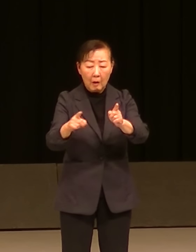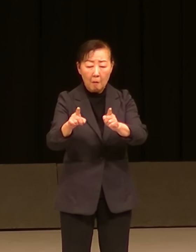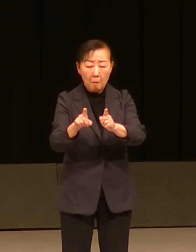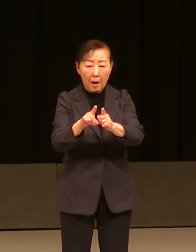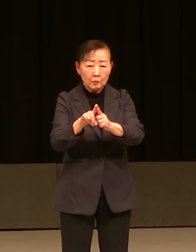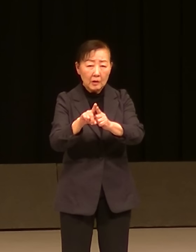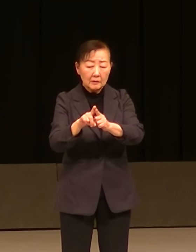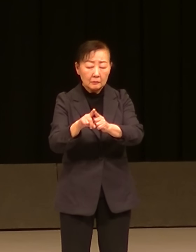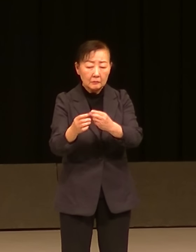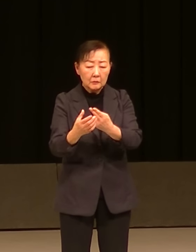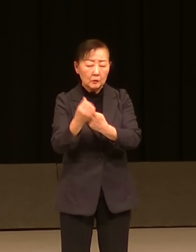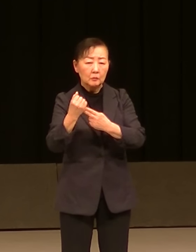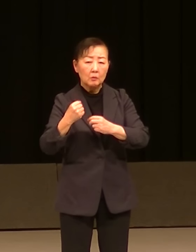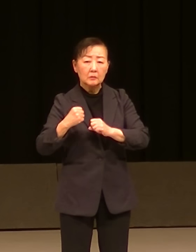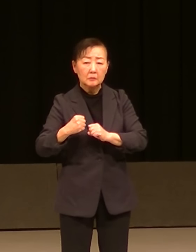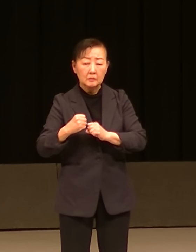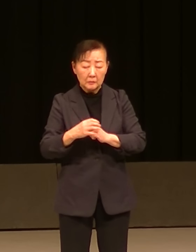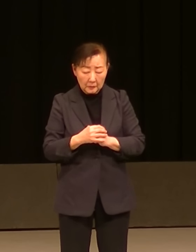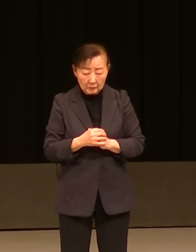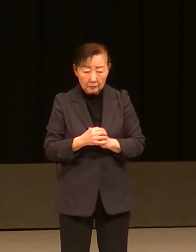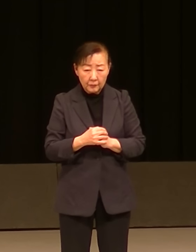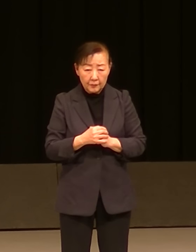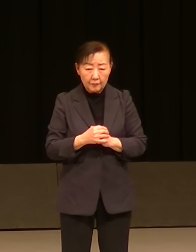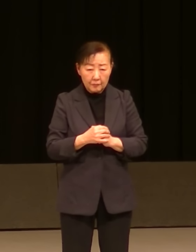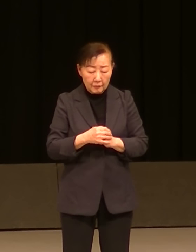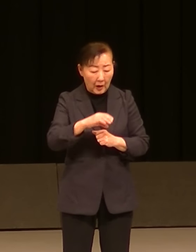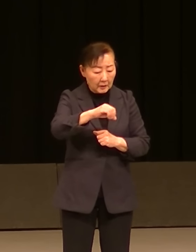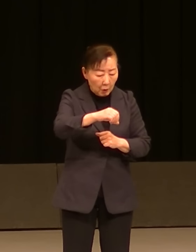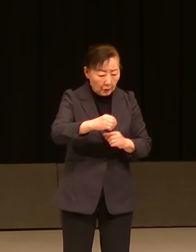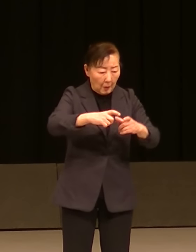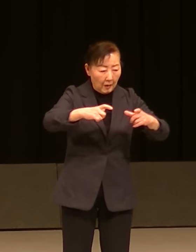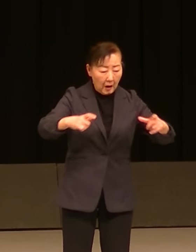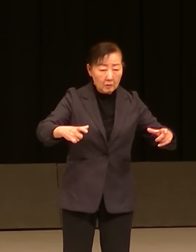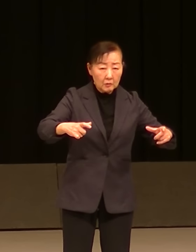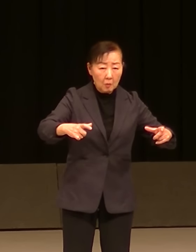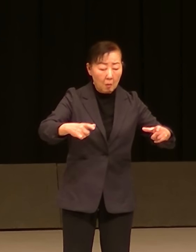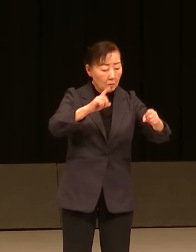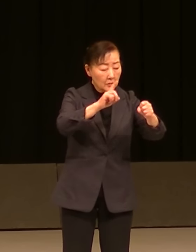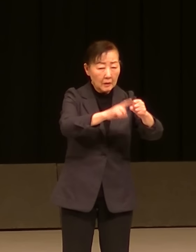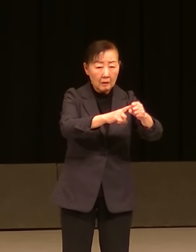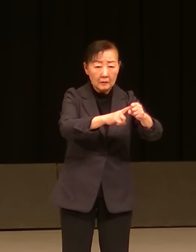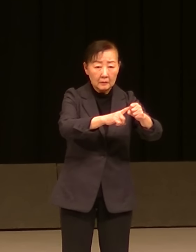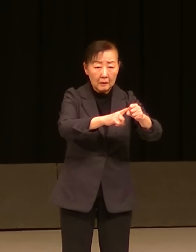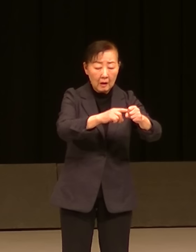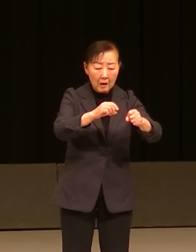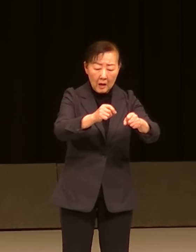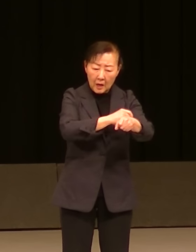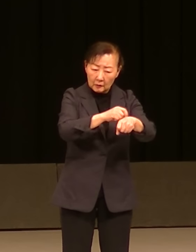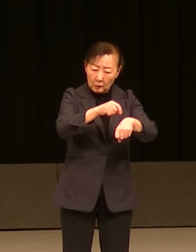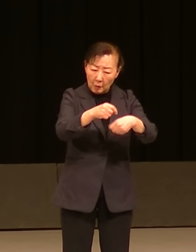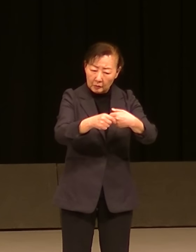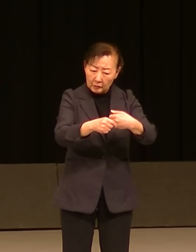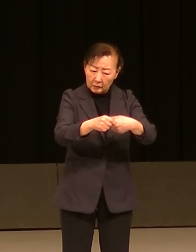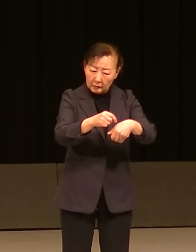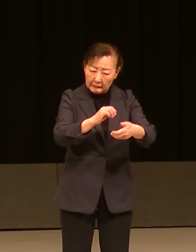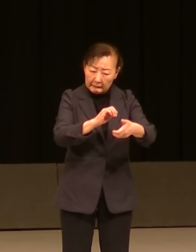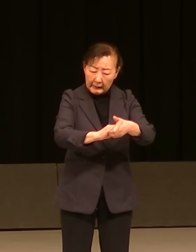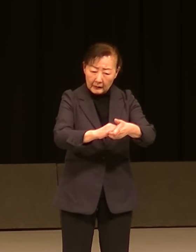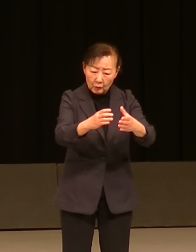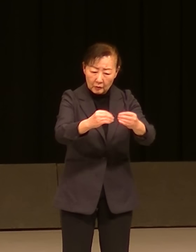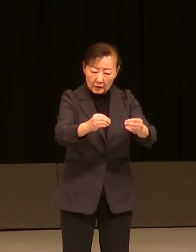ップを組む、とかですね、領土の拡張を狙って、特定の国々と手を